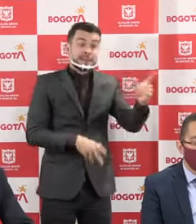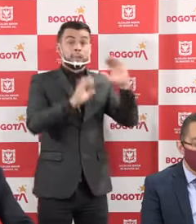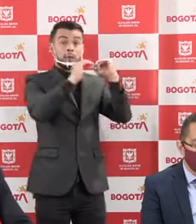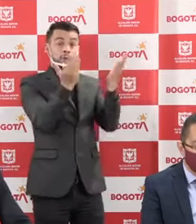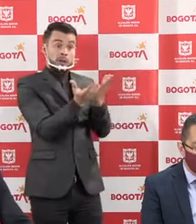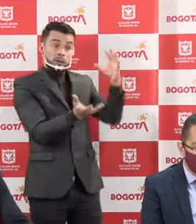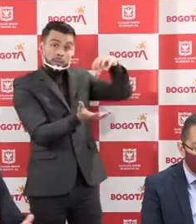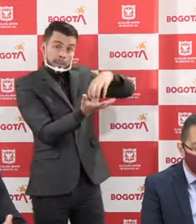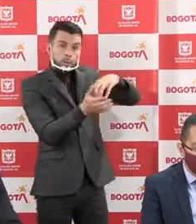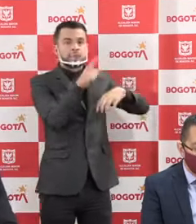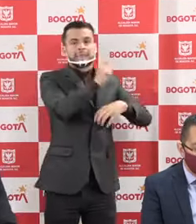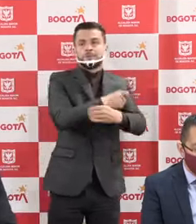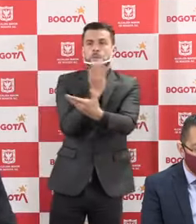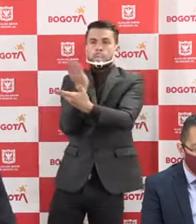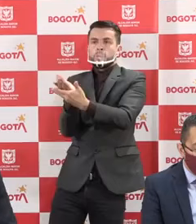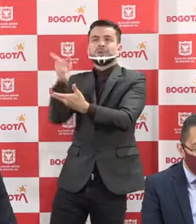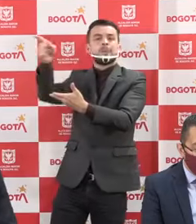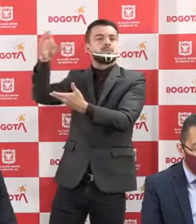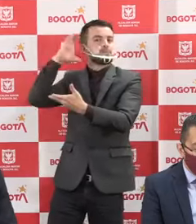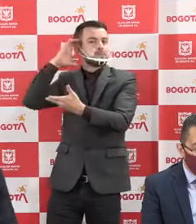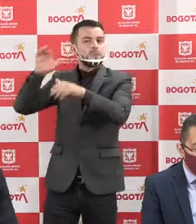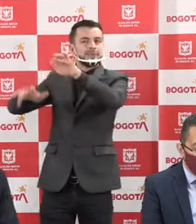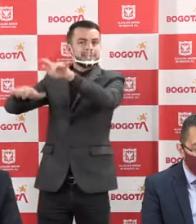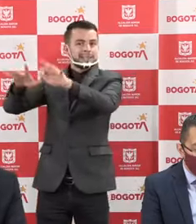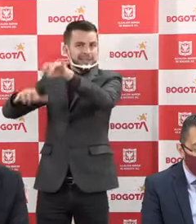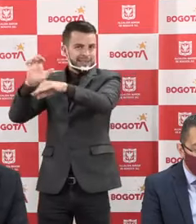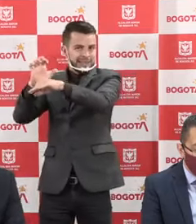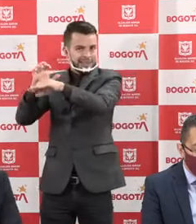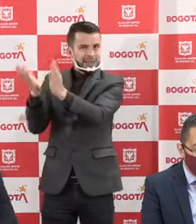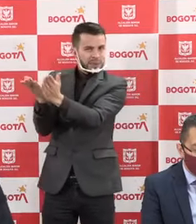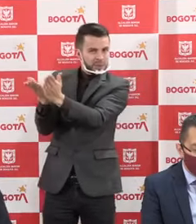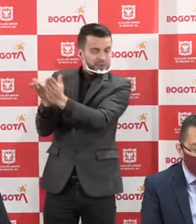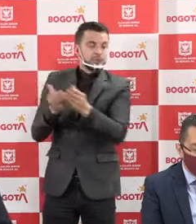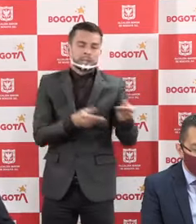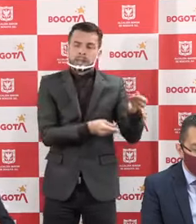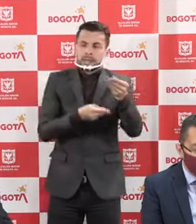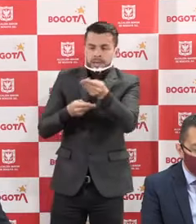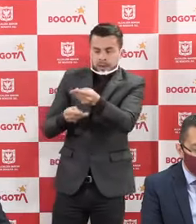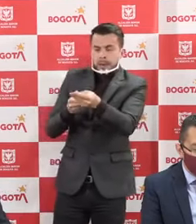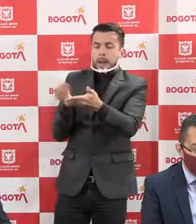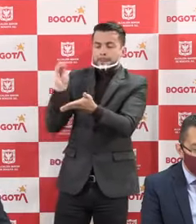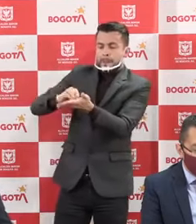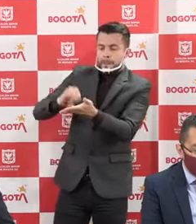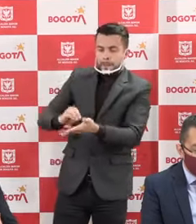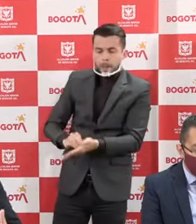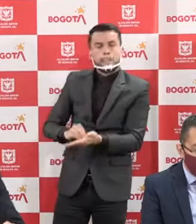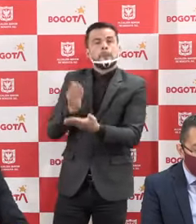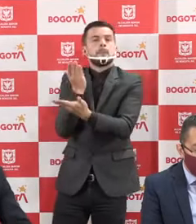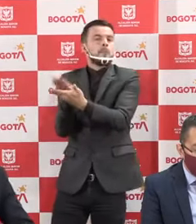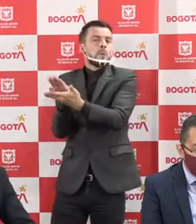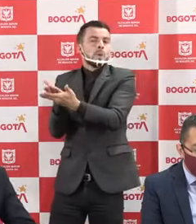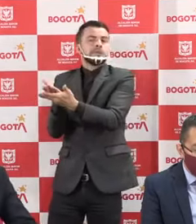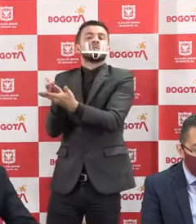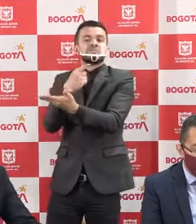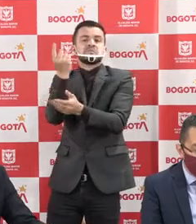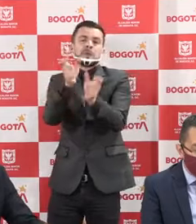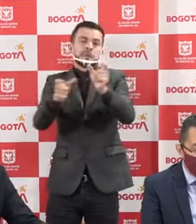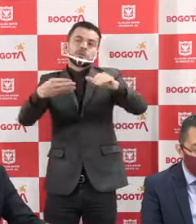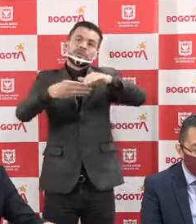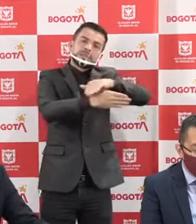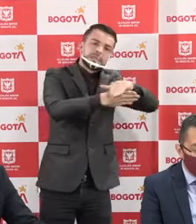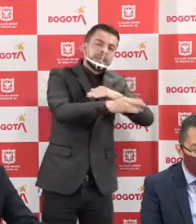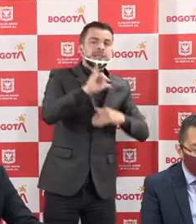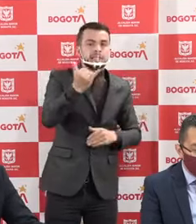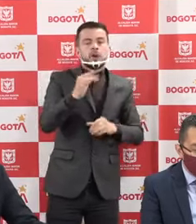y como lo ha indicado el ministerio de educación durante el mes de septiembre los pilotos se desarrollarán exclusivamente los